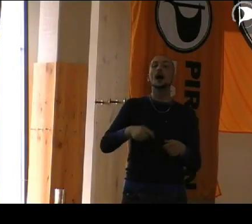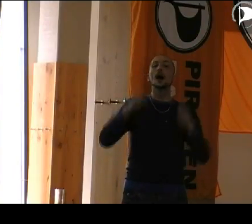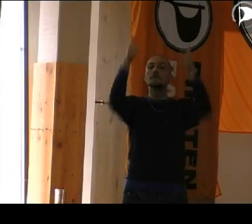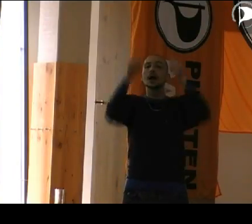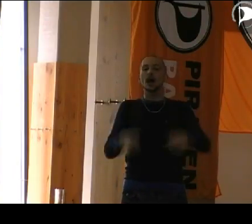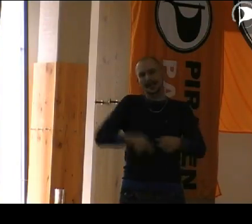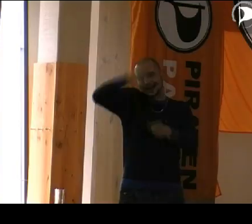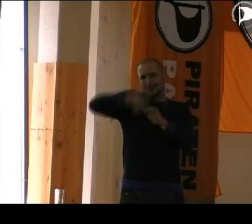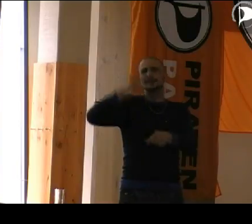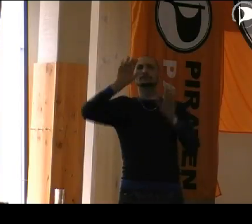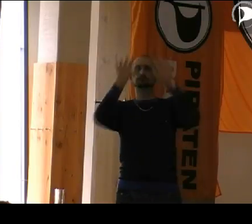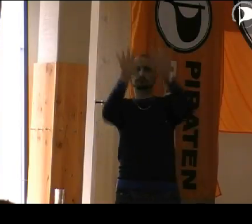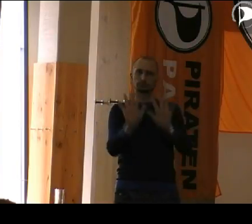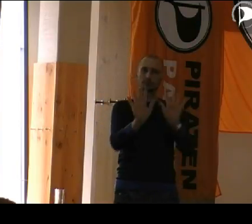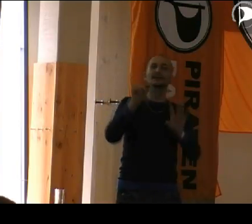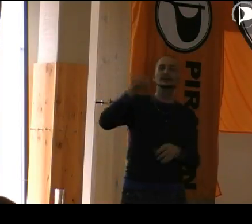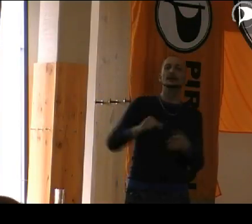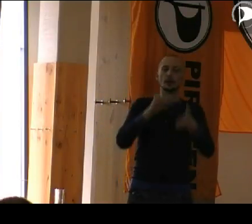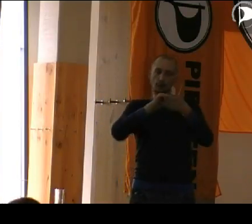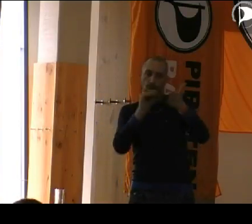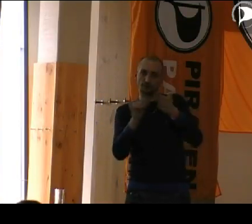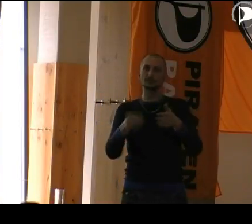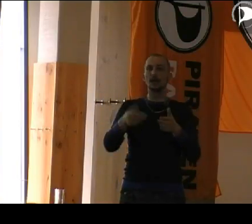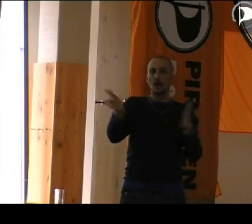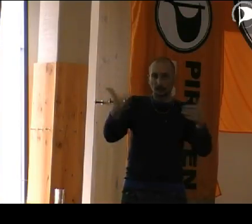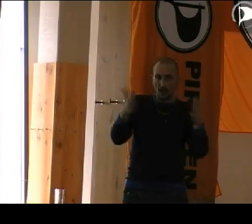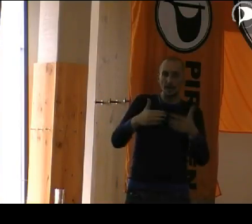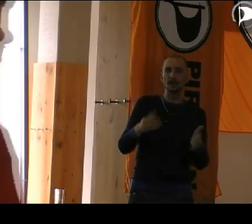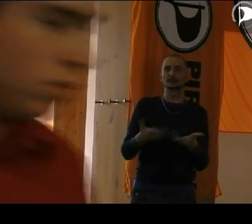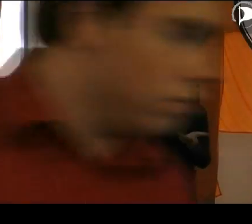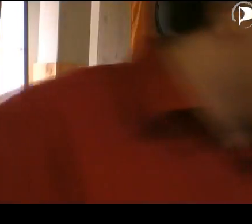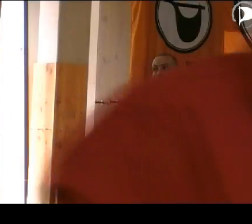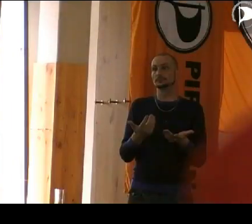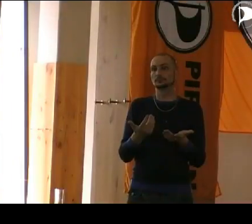organisiert und durchgeführt unterschriften gesammelt sie warten lassen